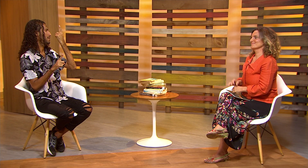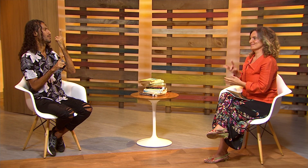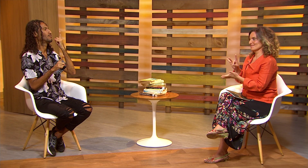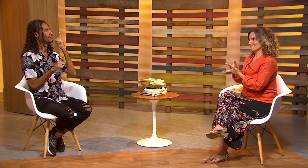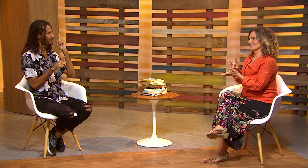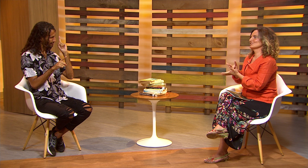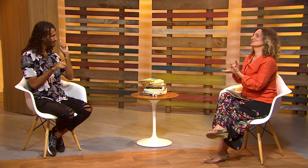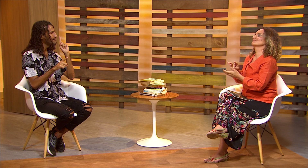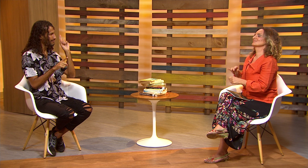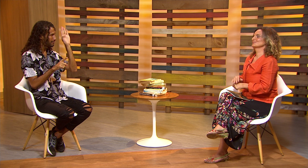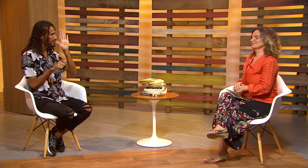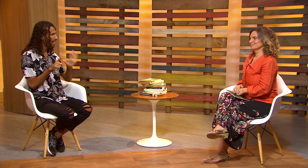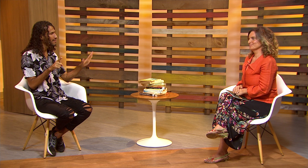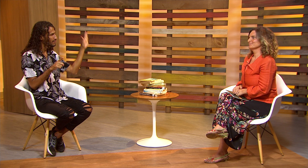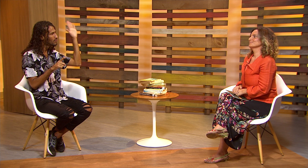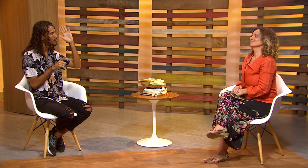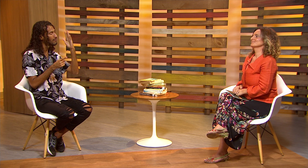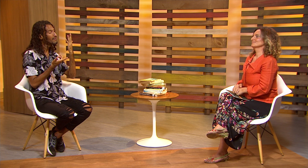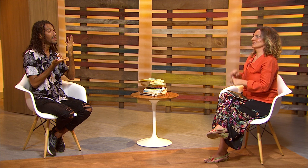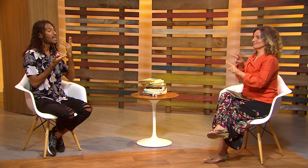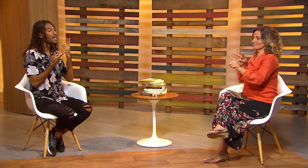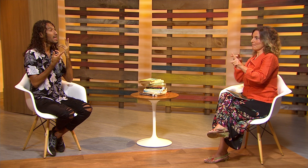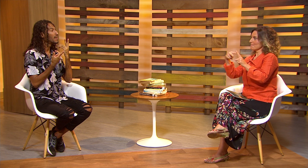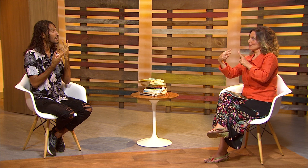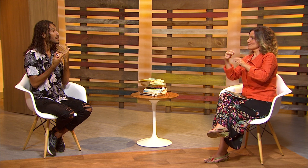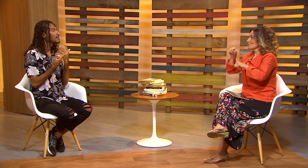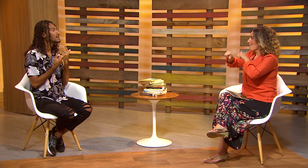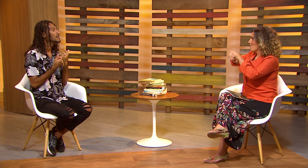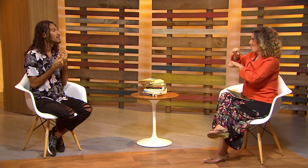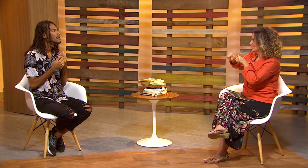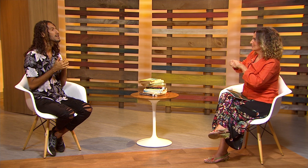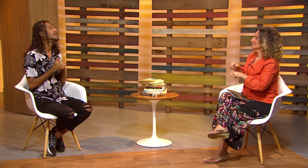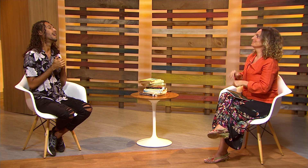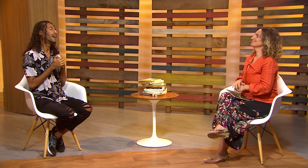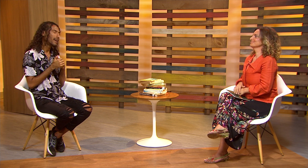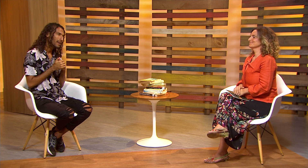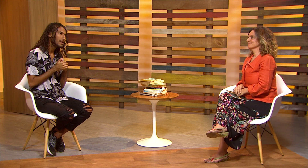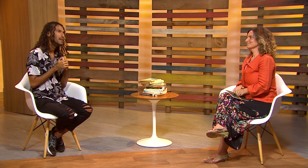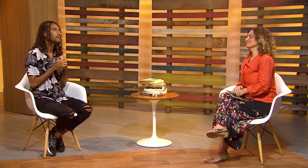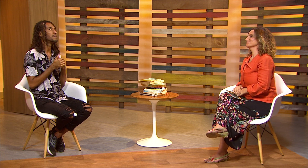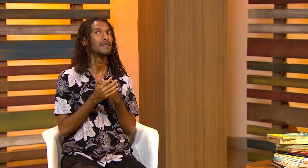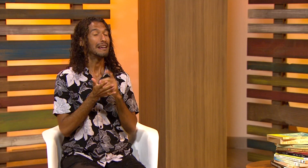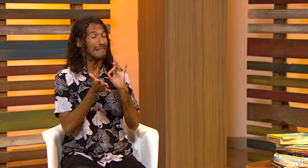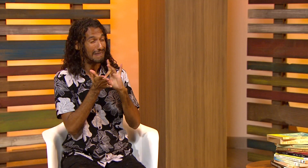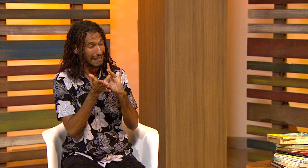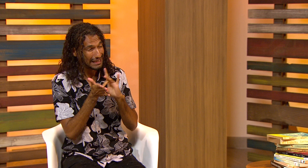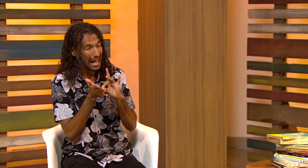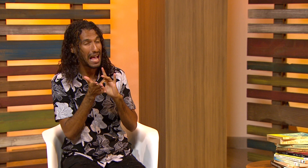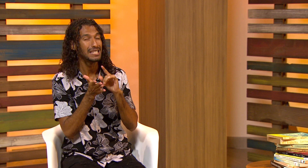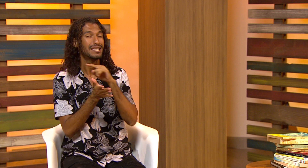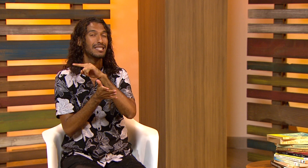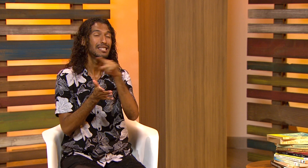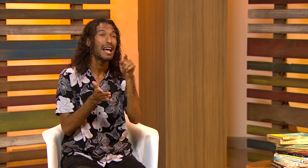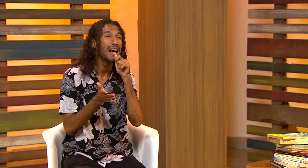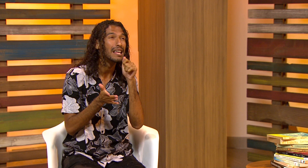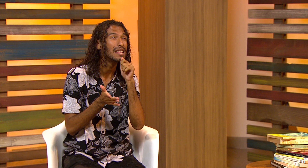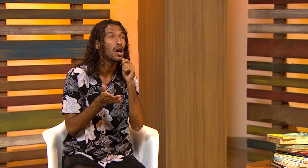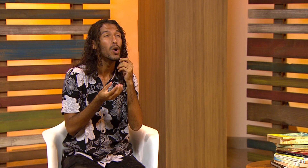E é sabido também que grande parte Perspectiva muda. Não conhece sobre a cultura, a luta, a história dos